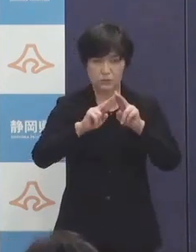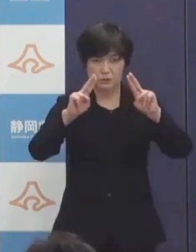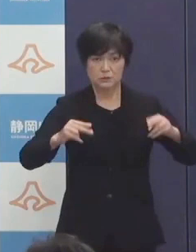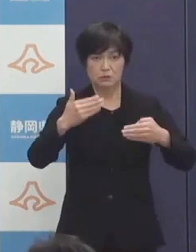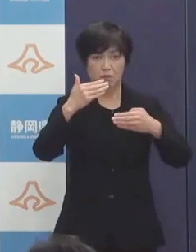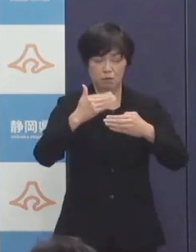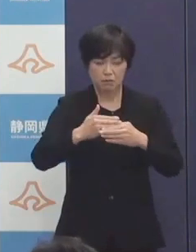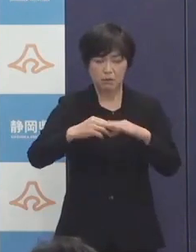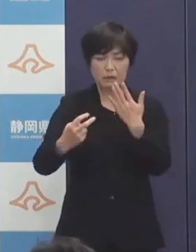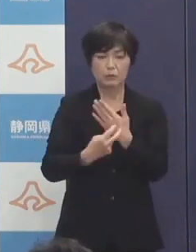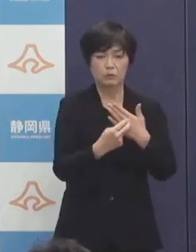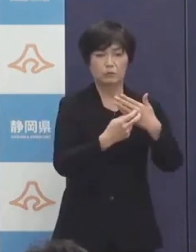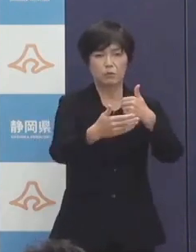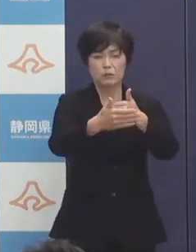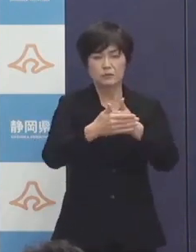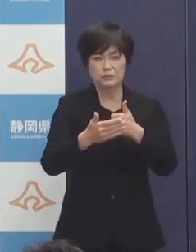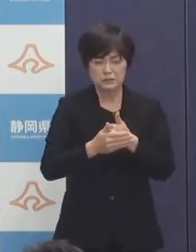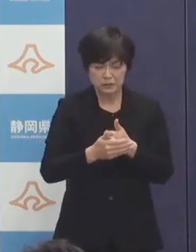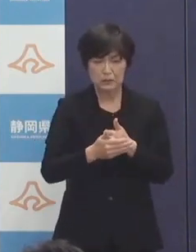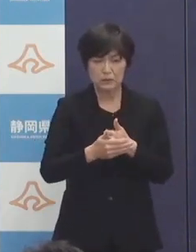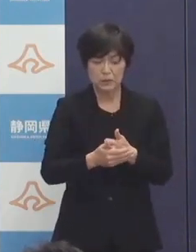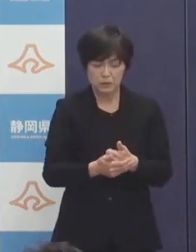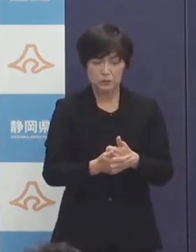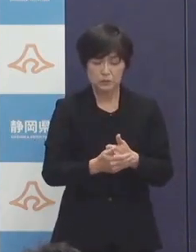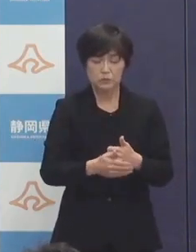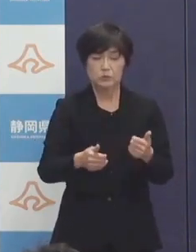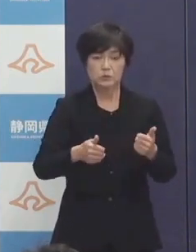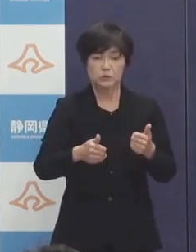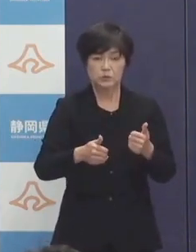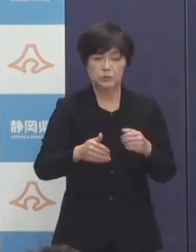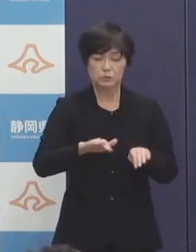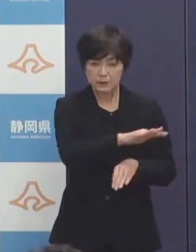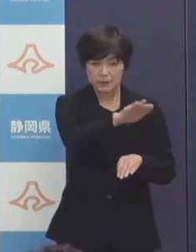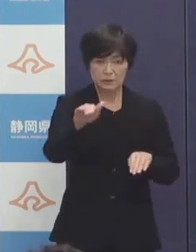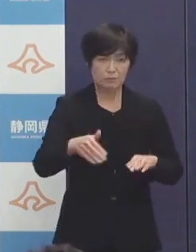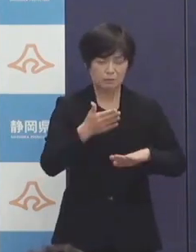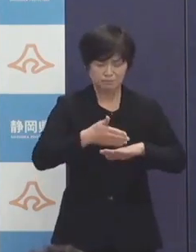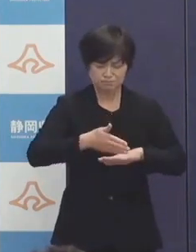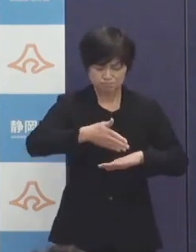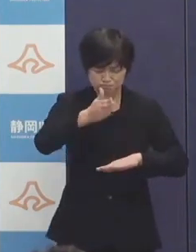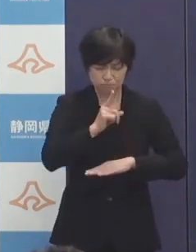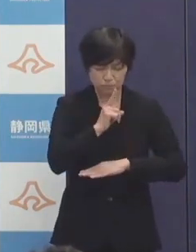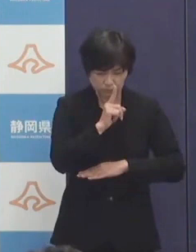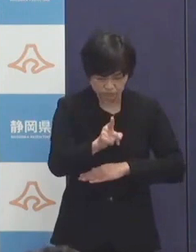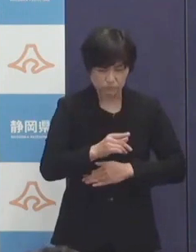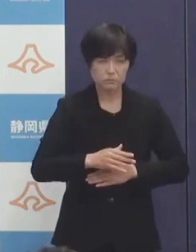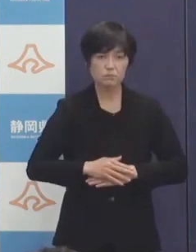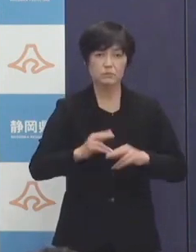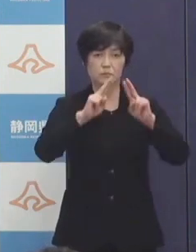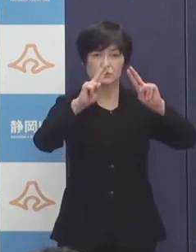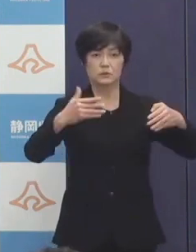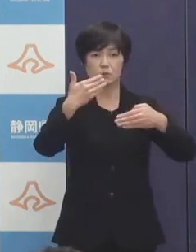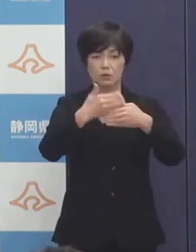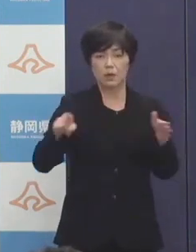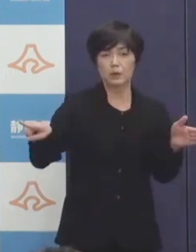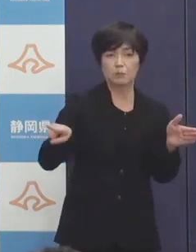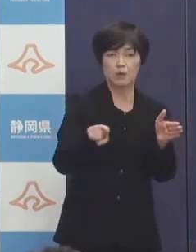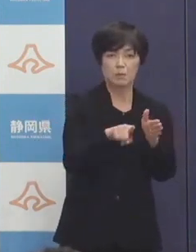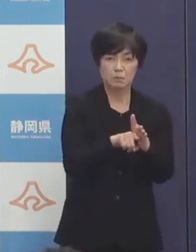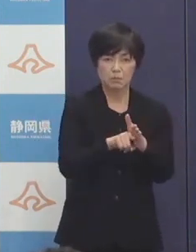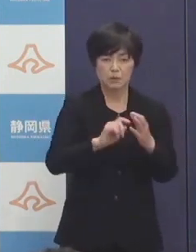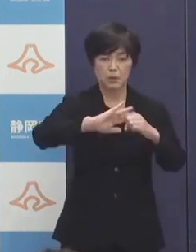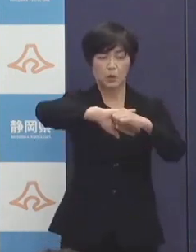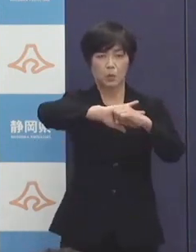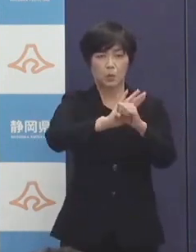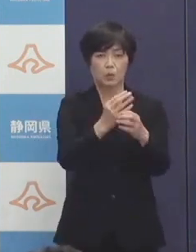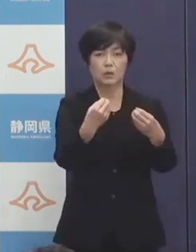ただいている医療従事者の皆様には感謝の言葉もありません。県はこれまで新型コ